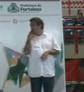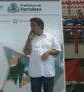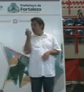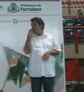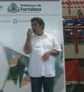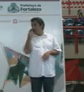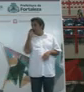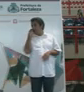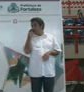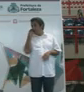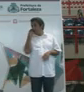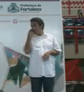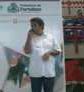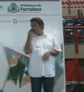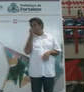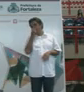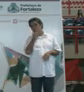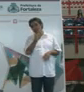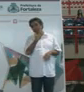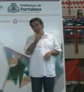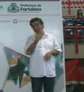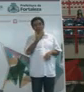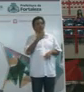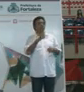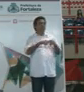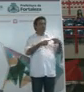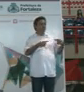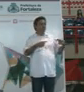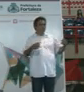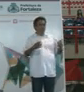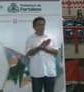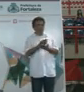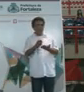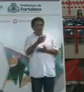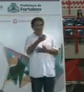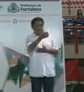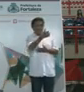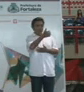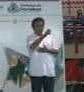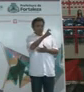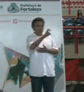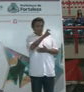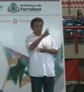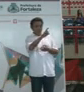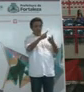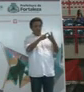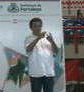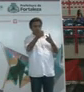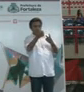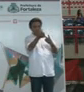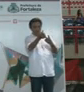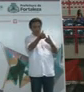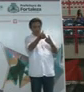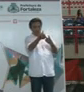Está tranquilo? Bom, então pegue o nosso material, páginas 15 e 16.